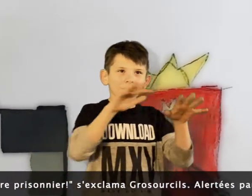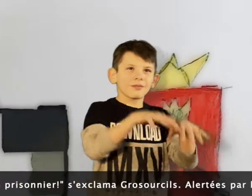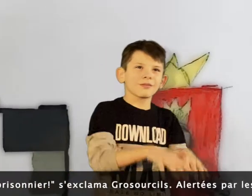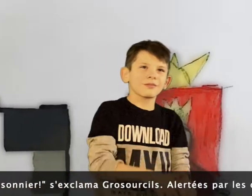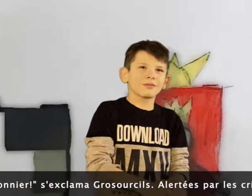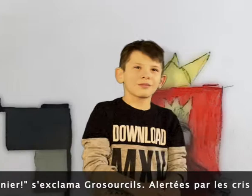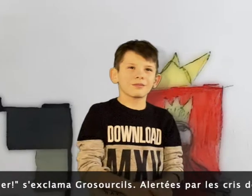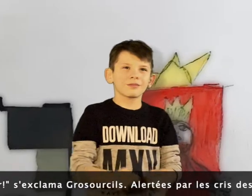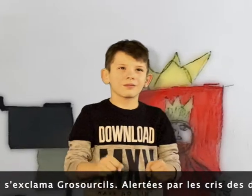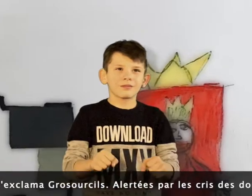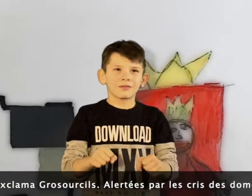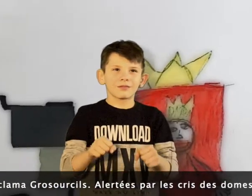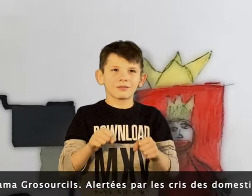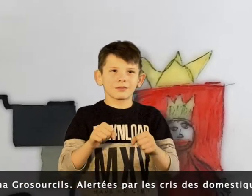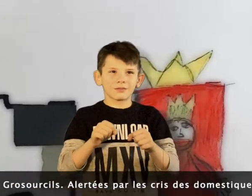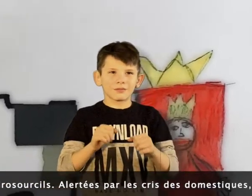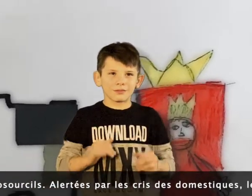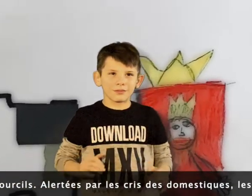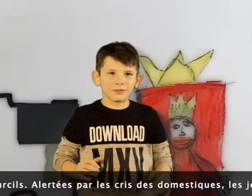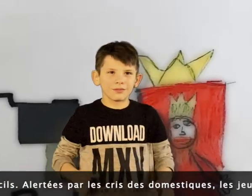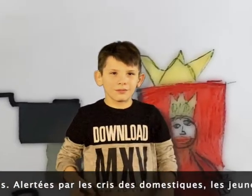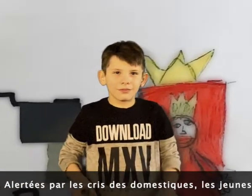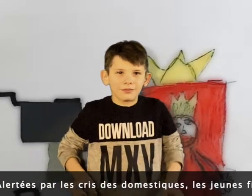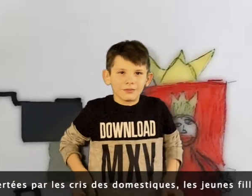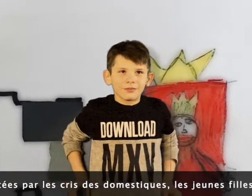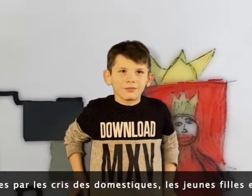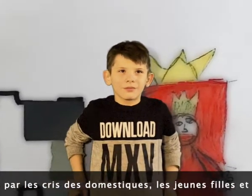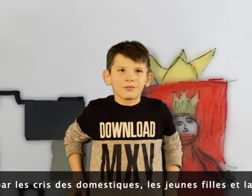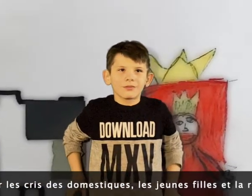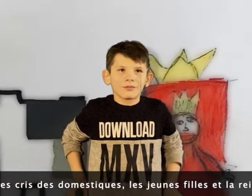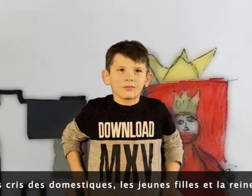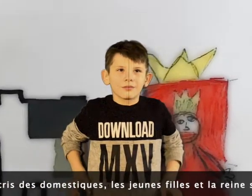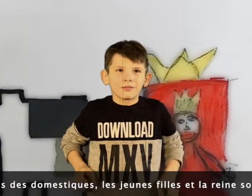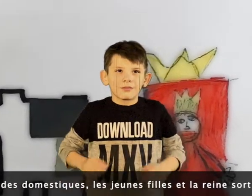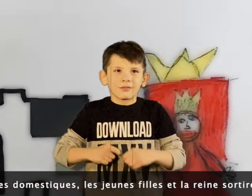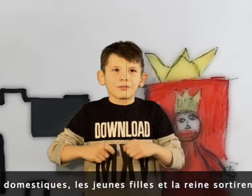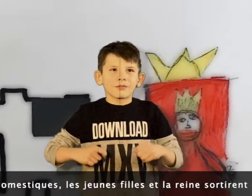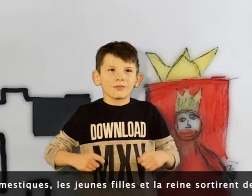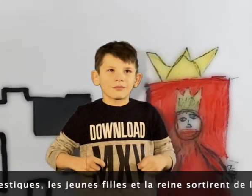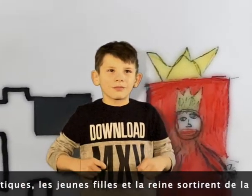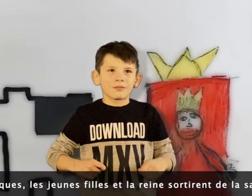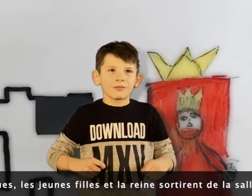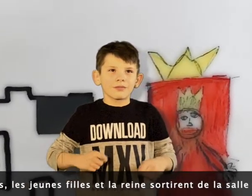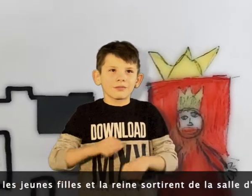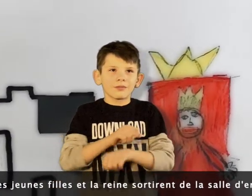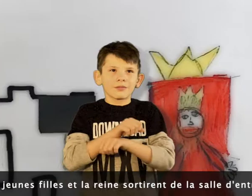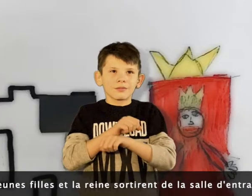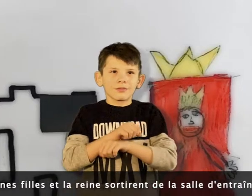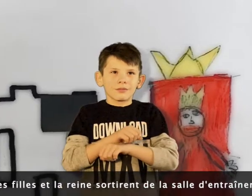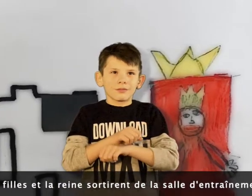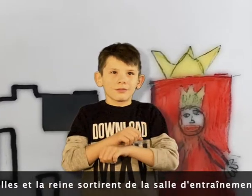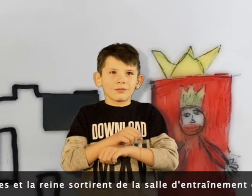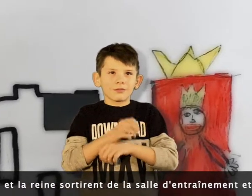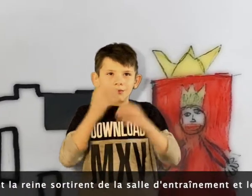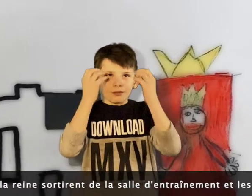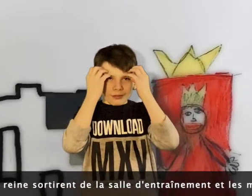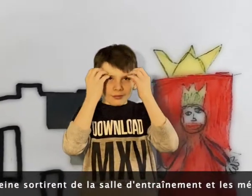prisonnier !» s'exclama ce gros sourcil. Alertés par les cris des domestiques, les jeunes filles et la reine sortirent de la salle